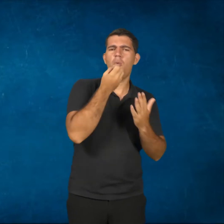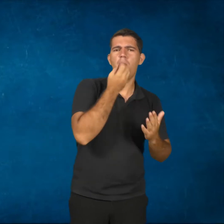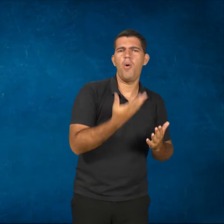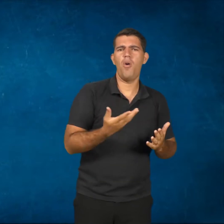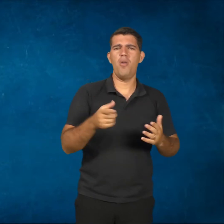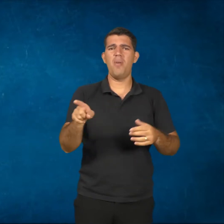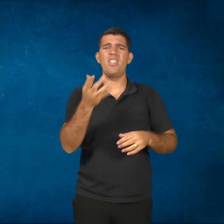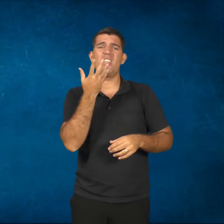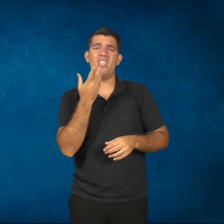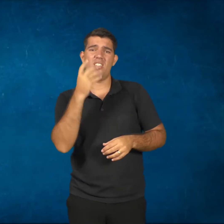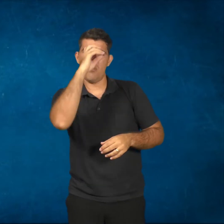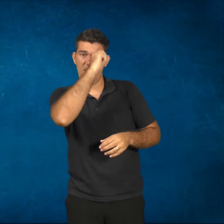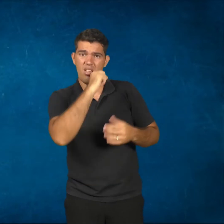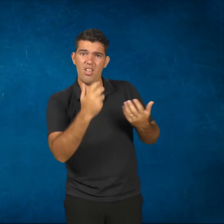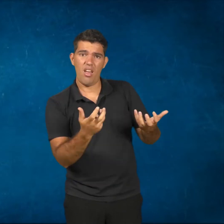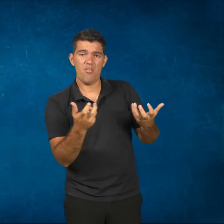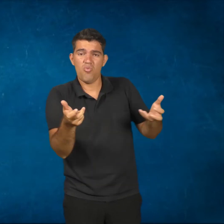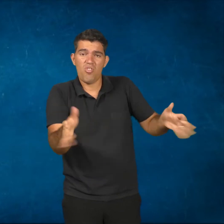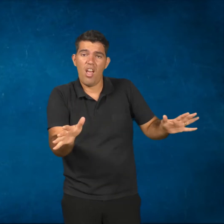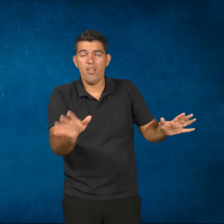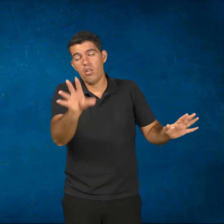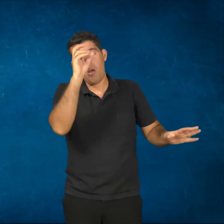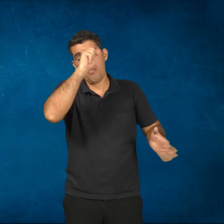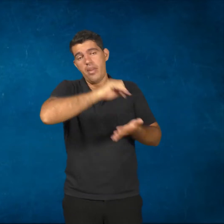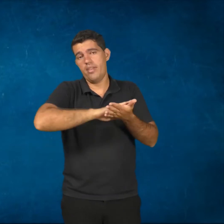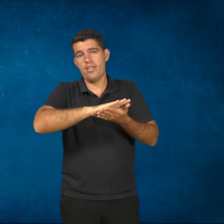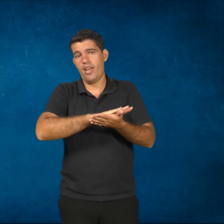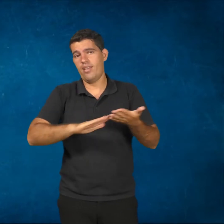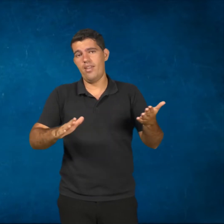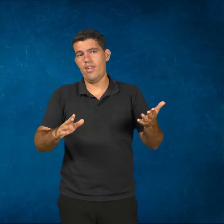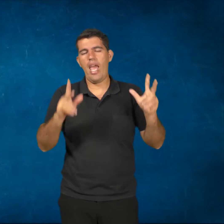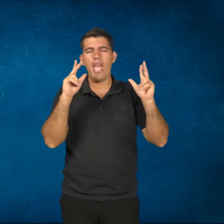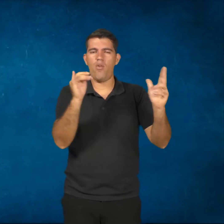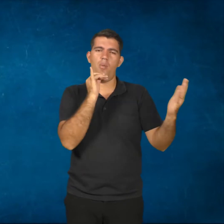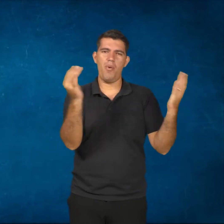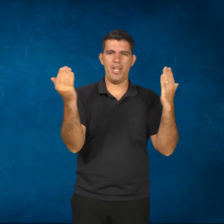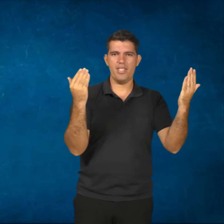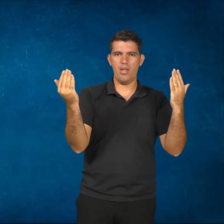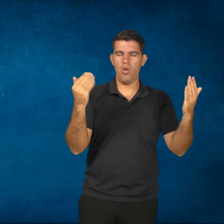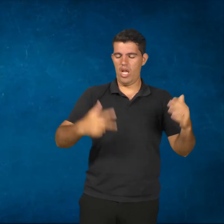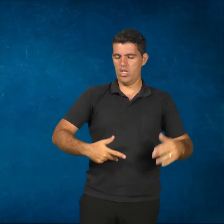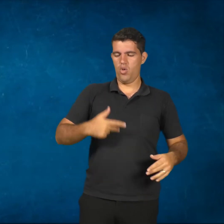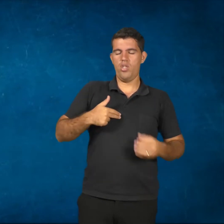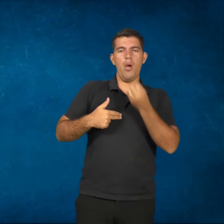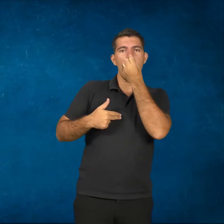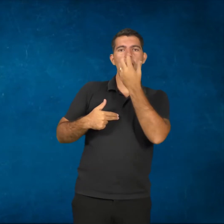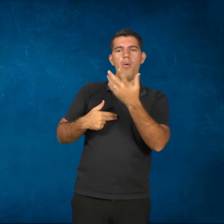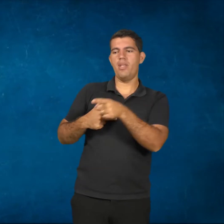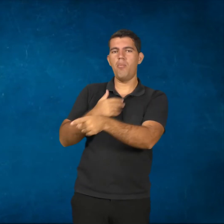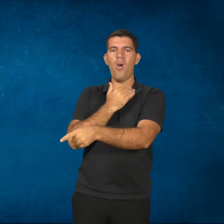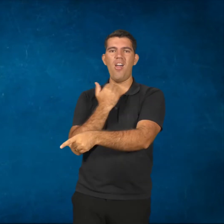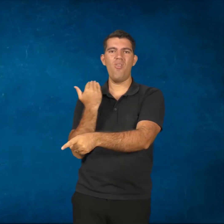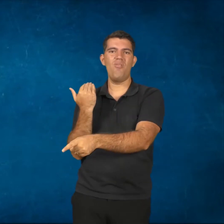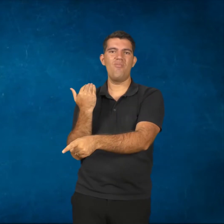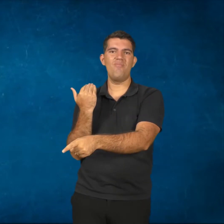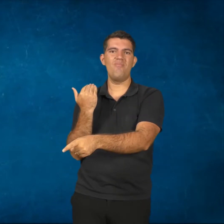bem, mas a criança não aprendeu porque não quis. É como se você dissesse, olha, a cirurgia foi um sucesso, mas o paciente